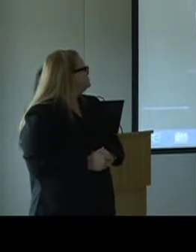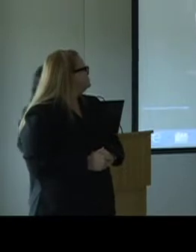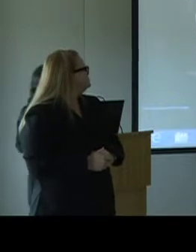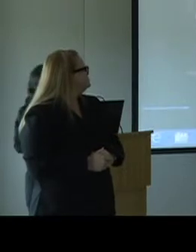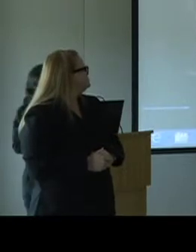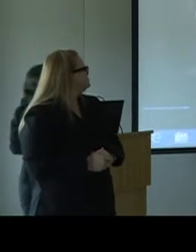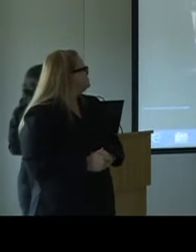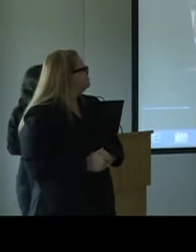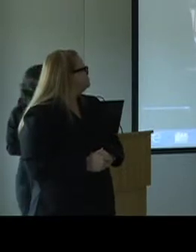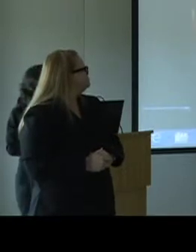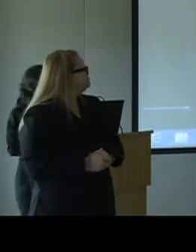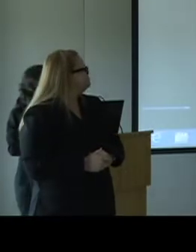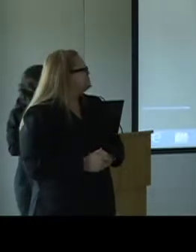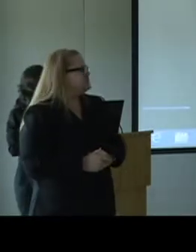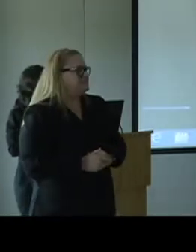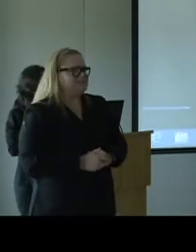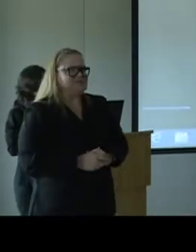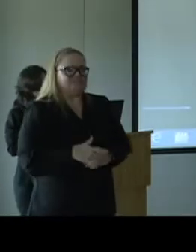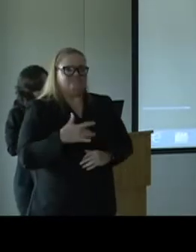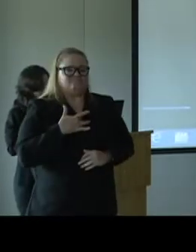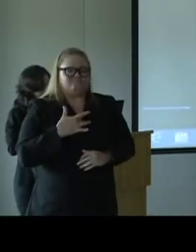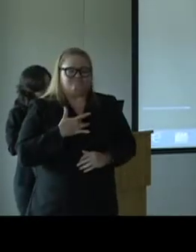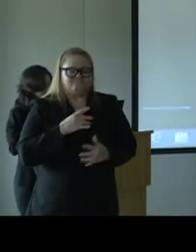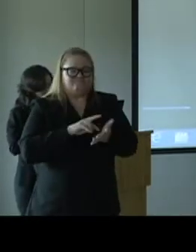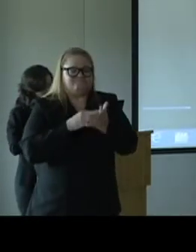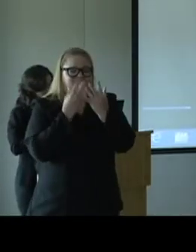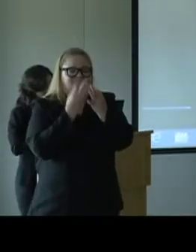bien adentro para mí.